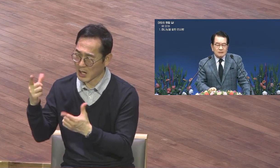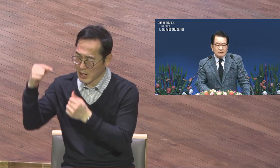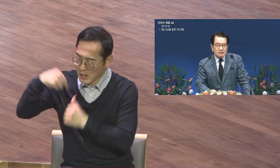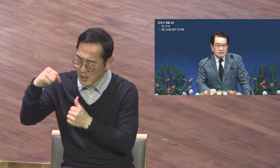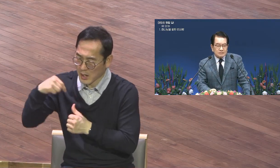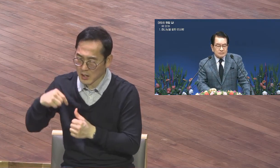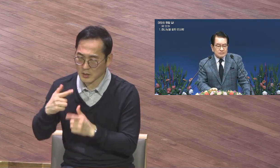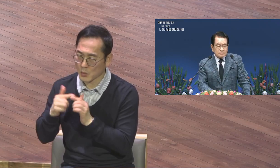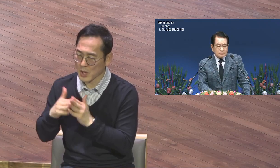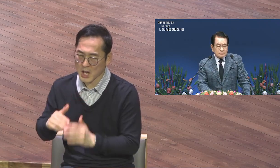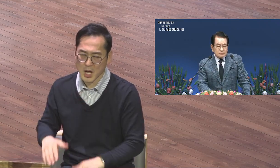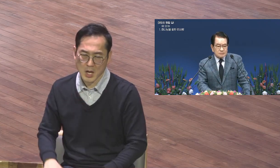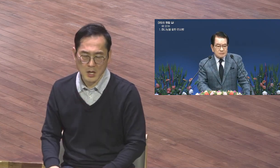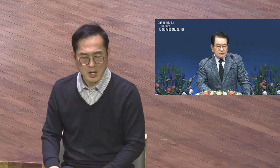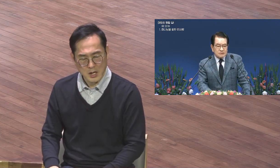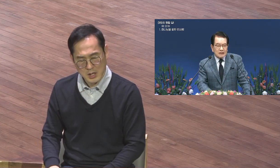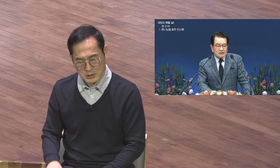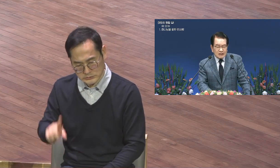다